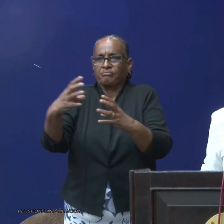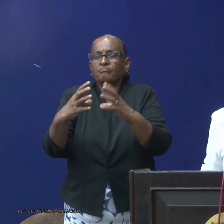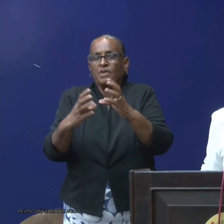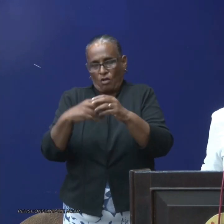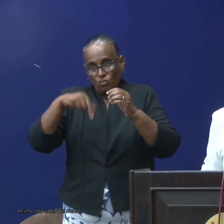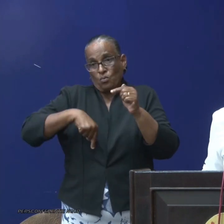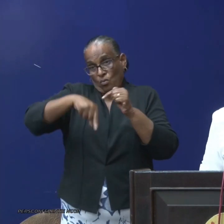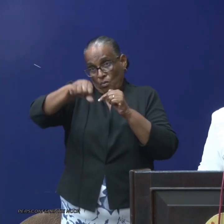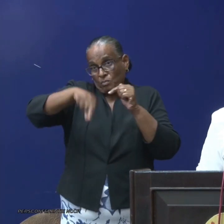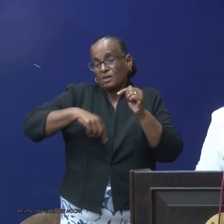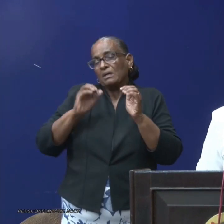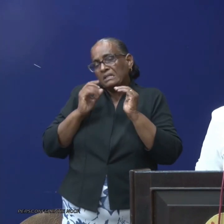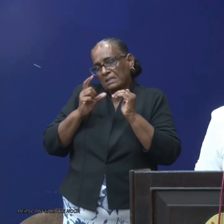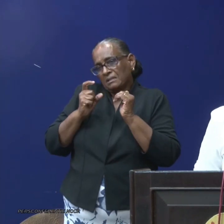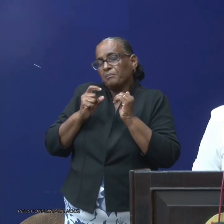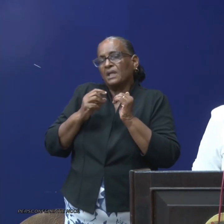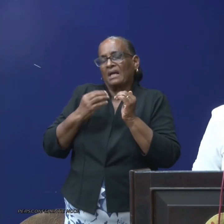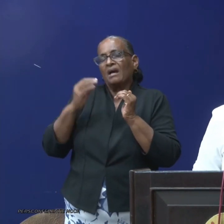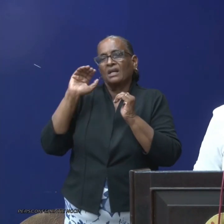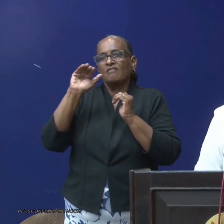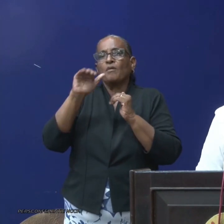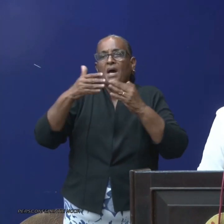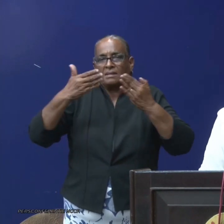we binnenkort wat meer informatie.